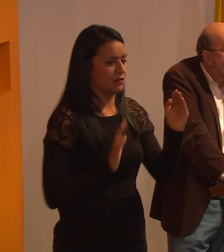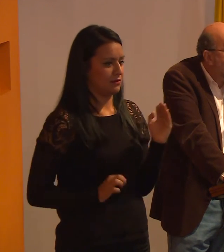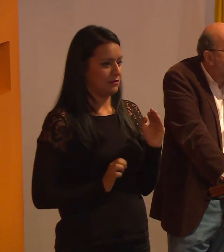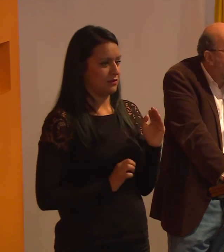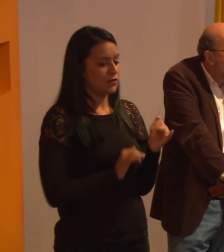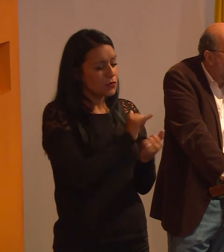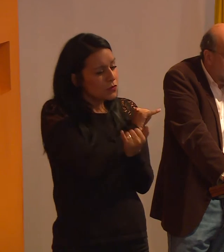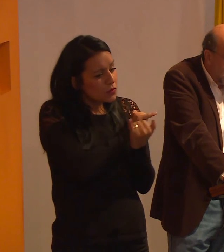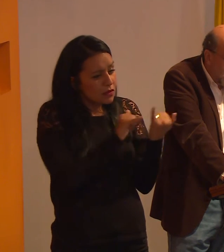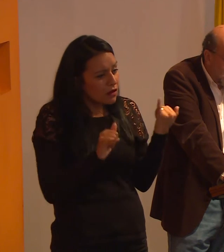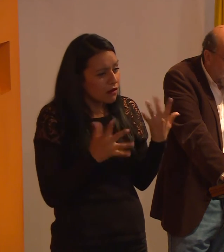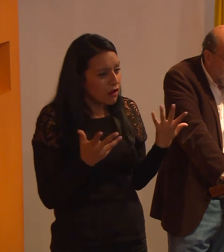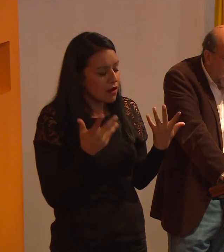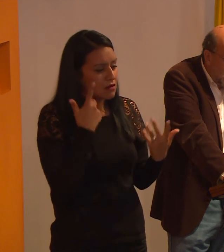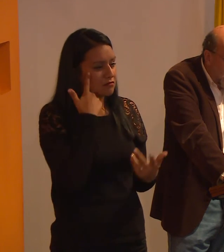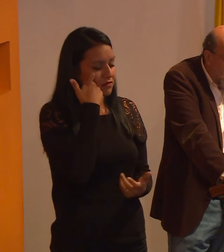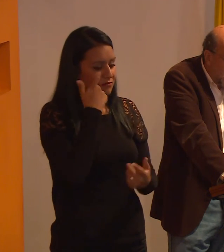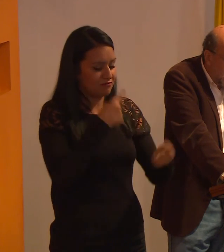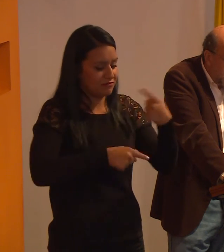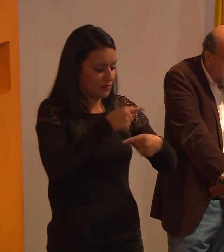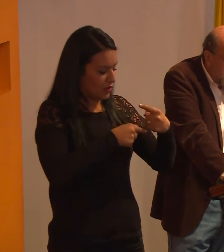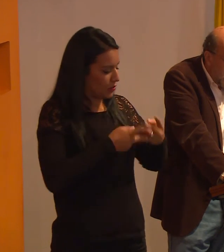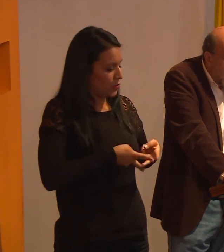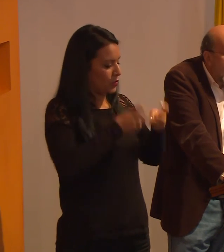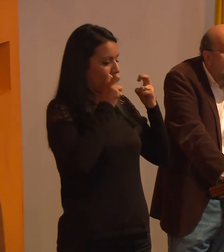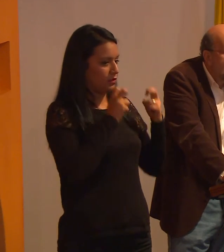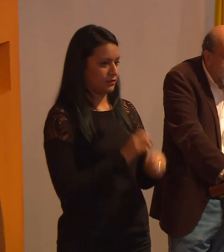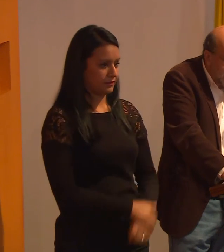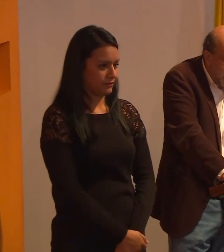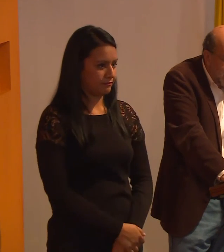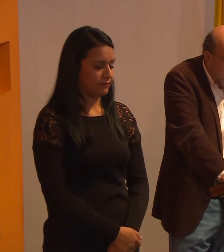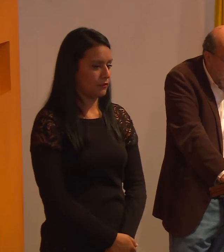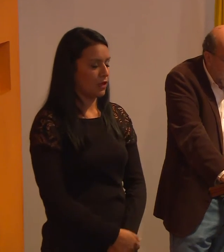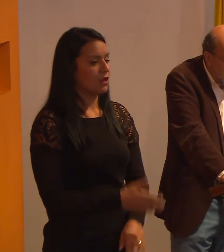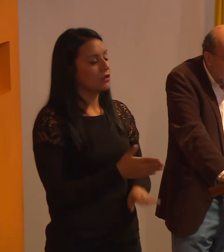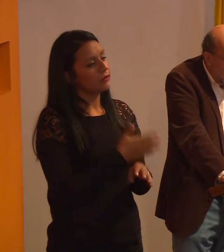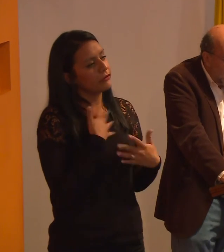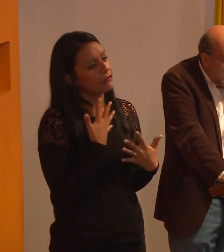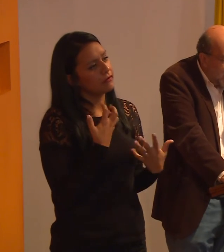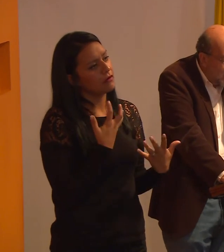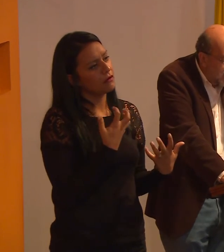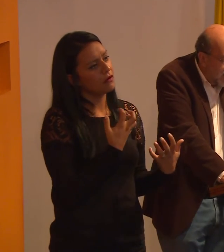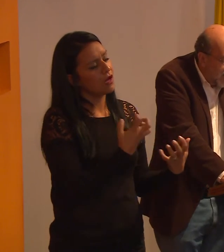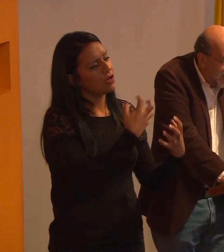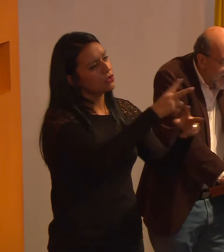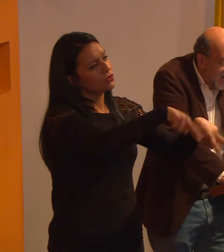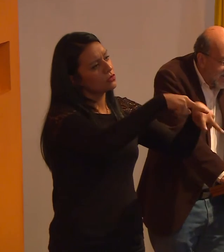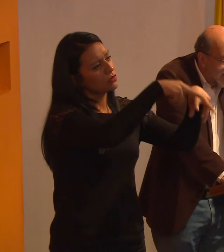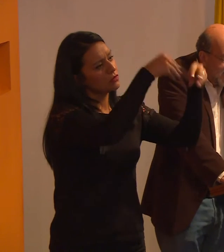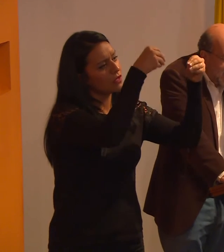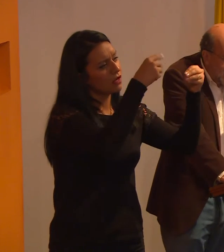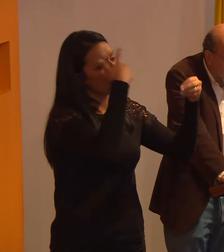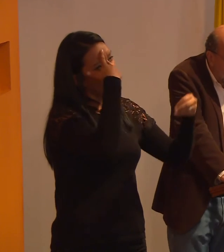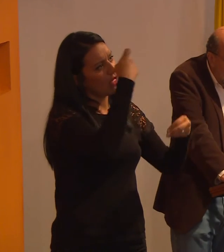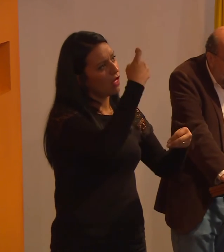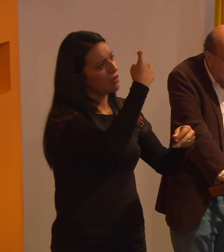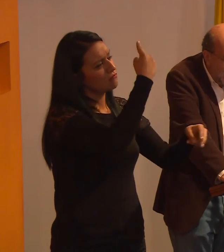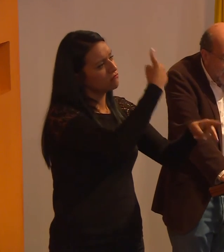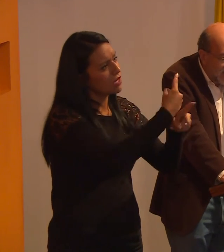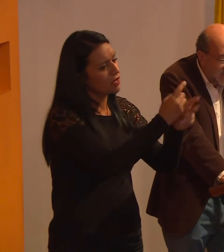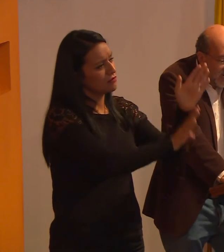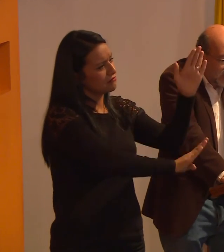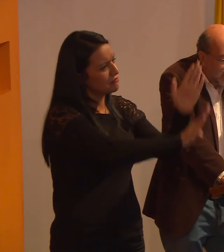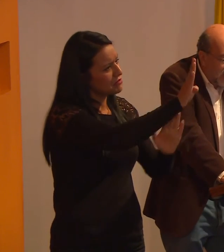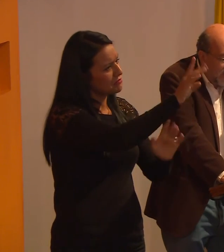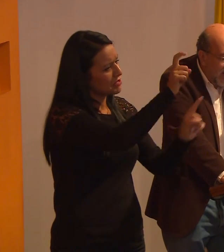última instancia, un retorno al huevo. En vez de desear una sociedad en la que sea realizable